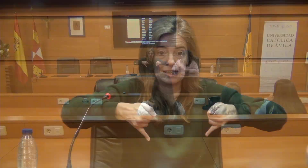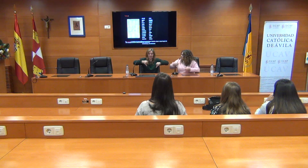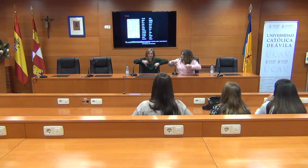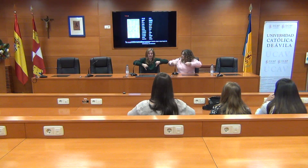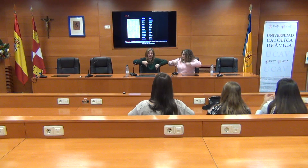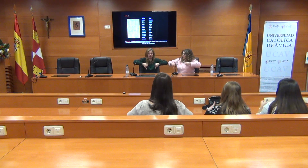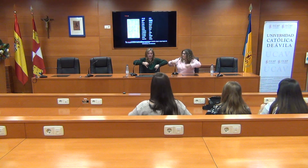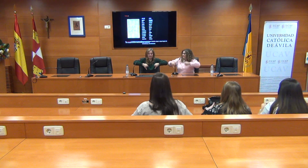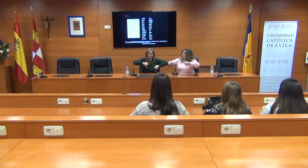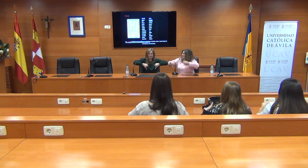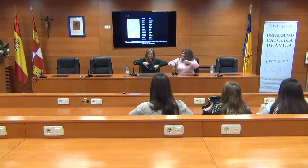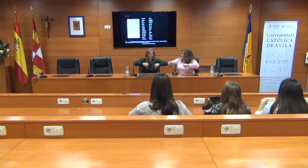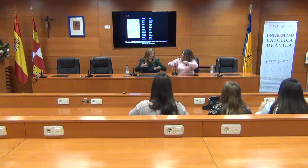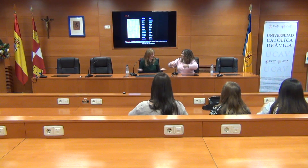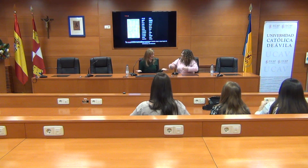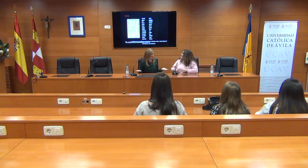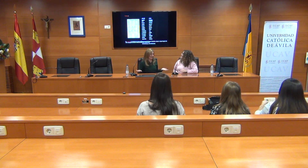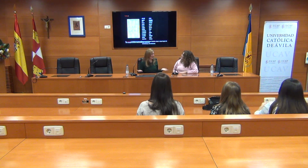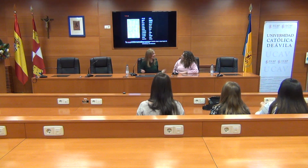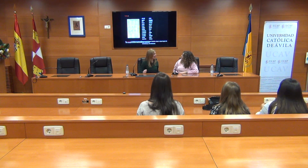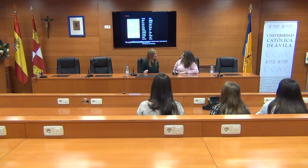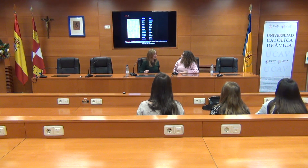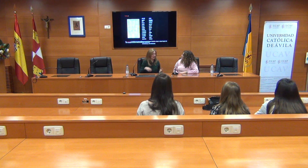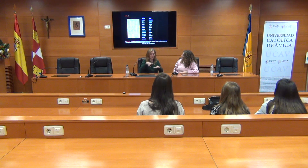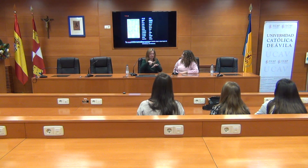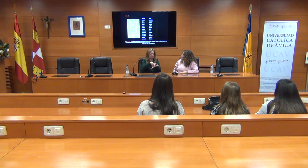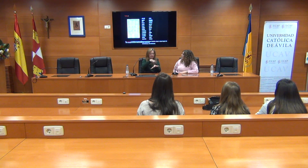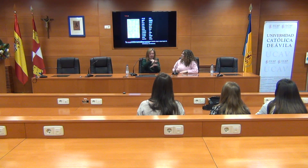los tacones sandalias sandalias